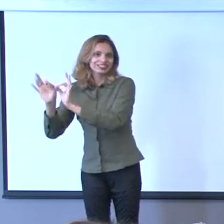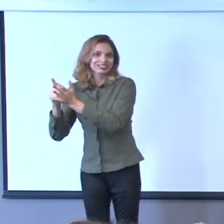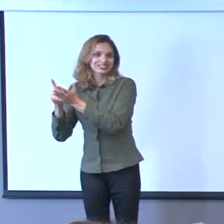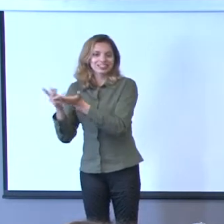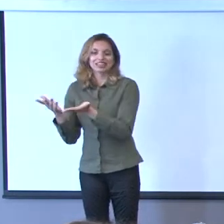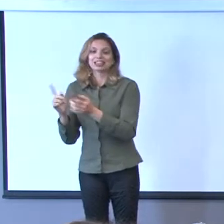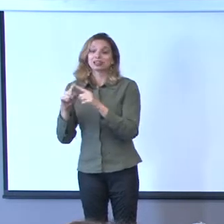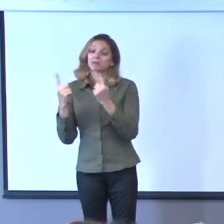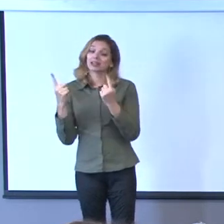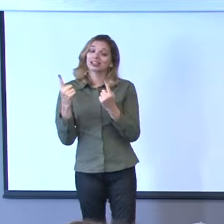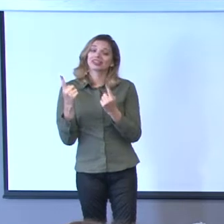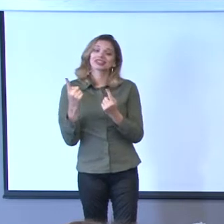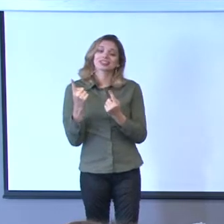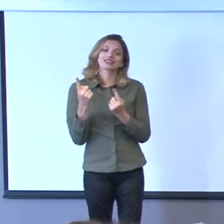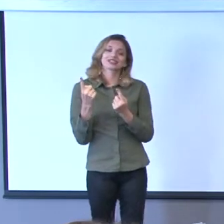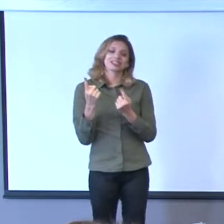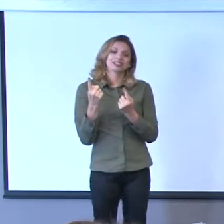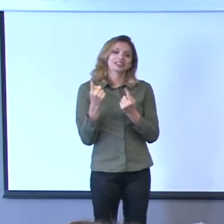a gente tem essa importância.